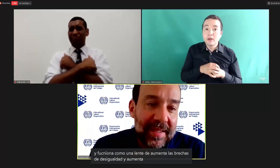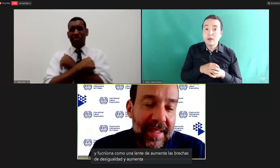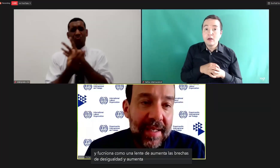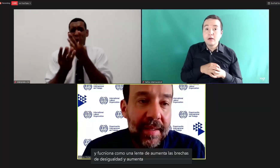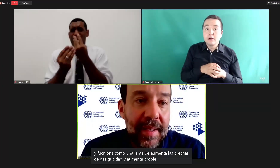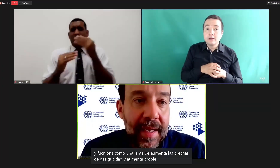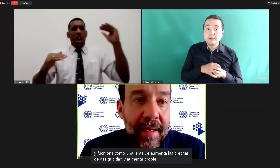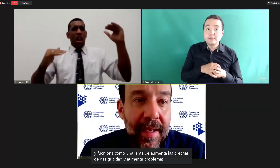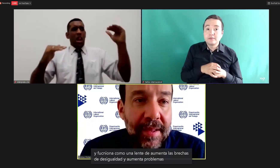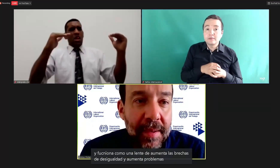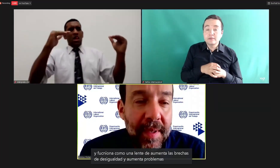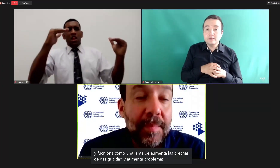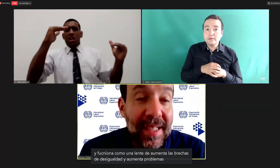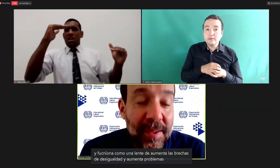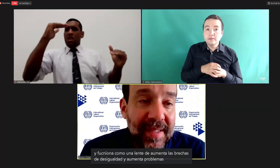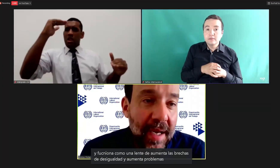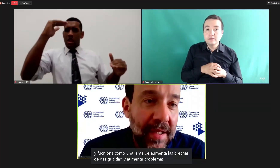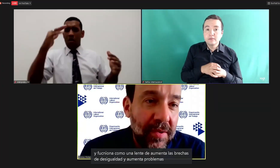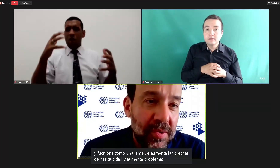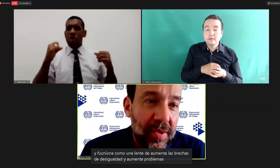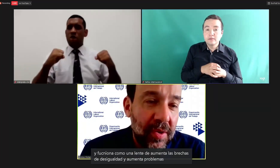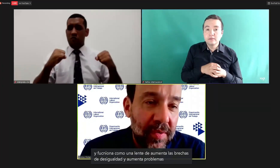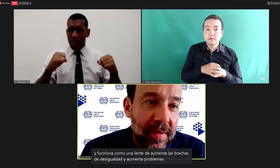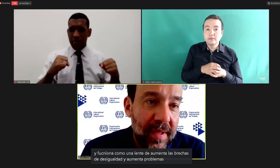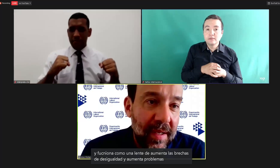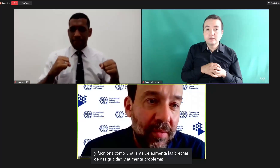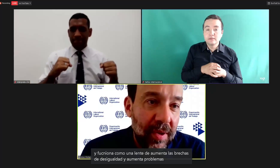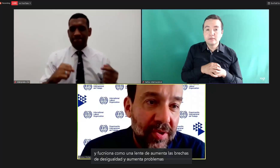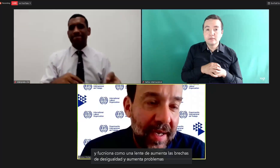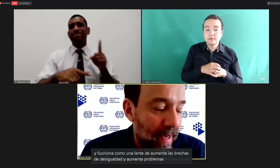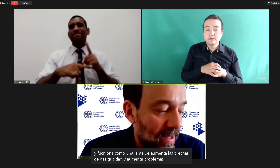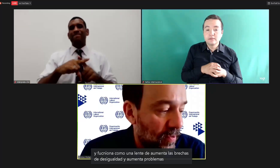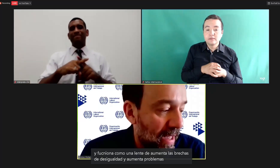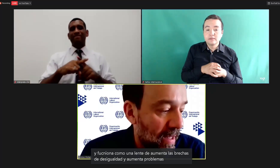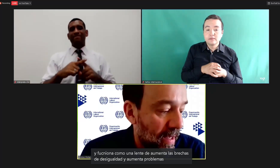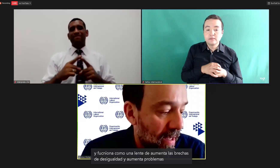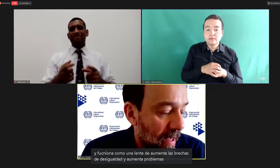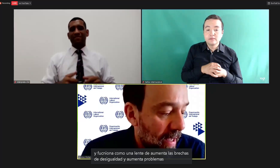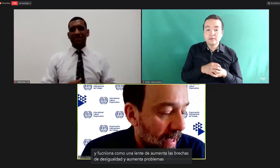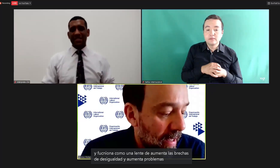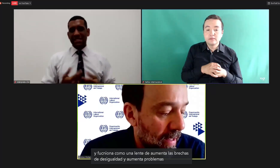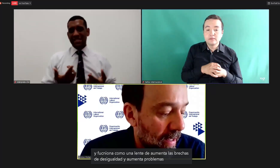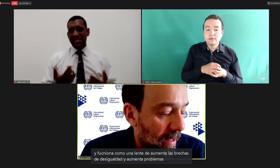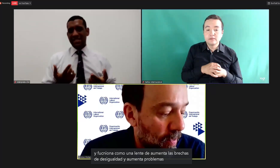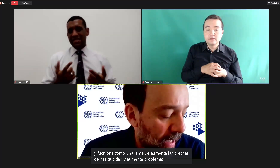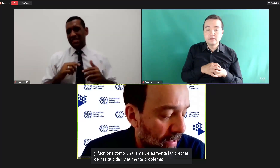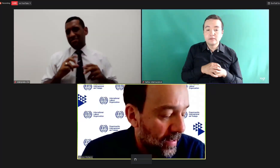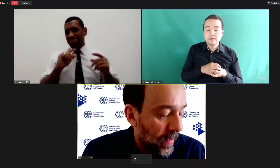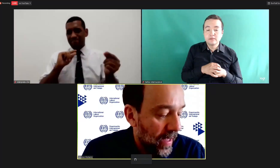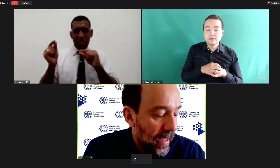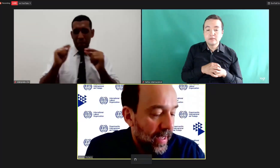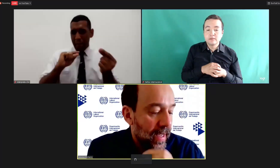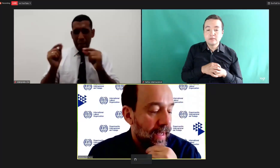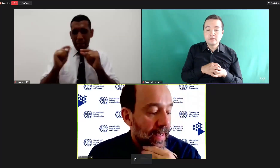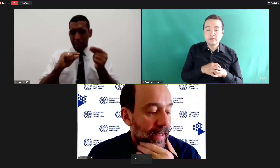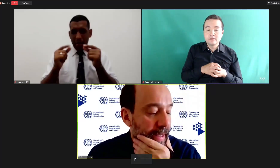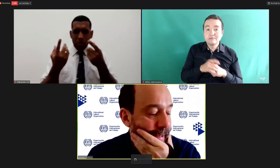después se alastra, en especial entre los que no tienen más dificultad de